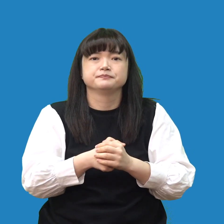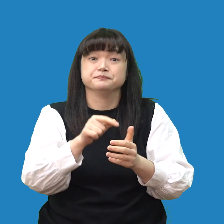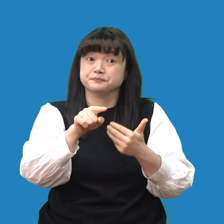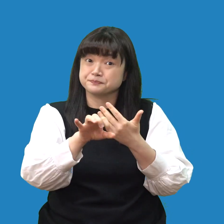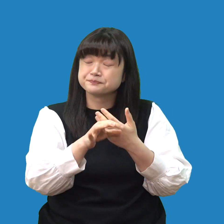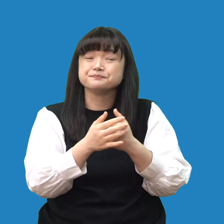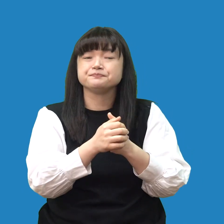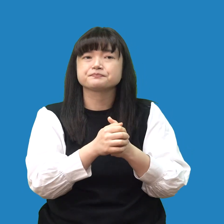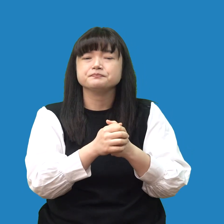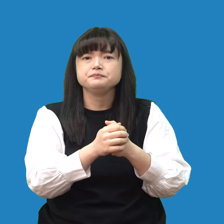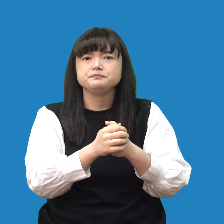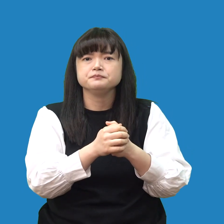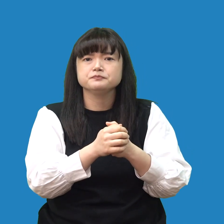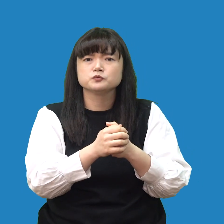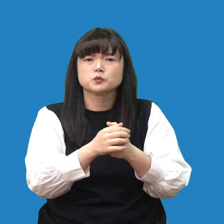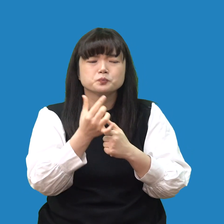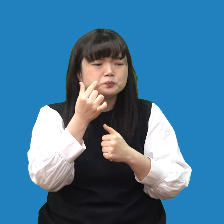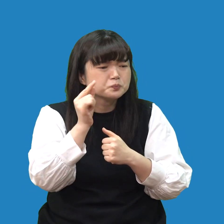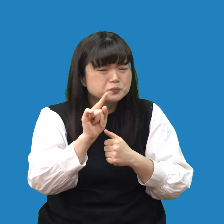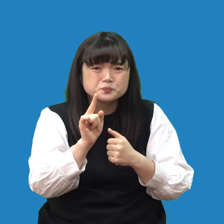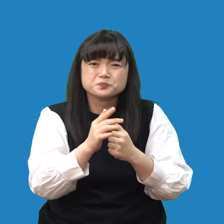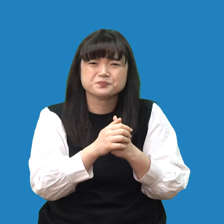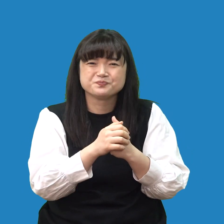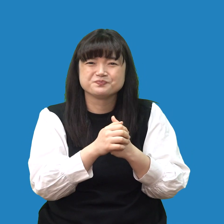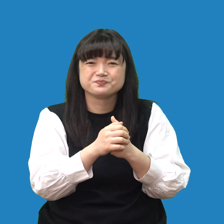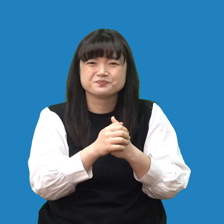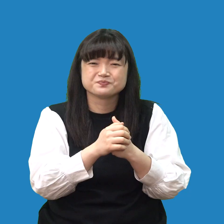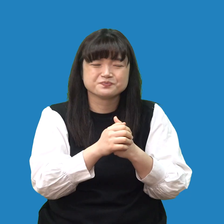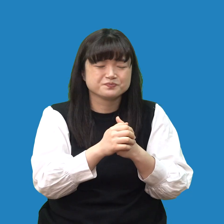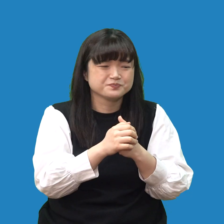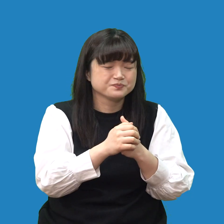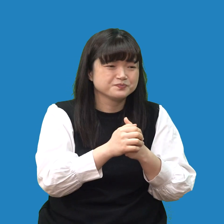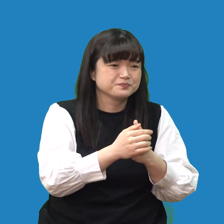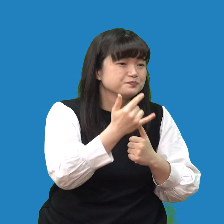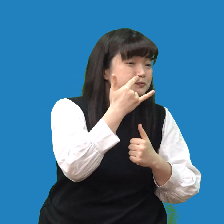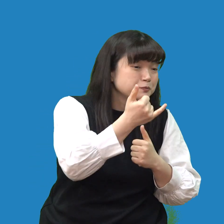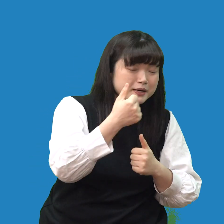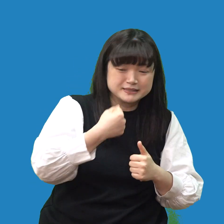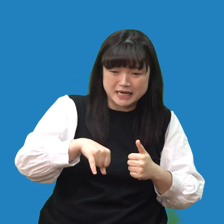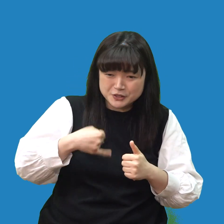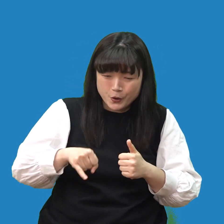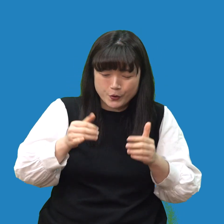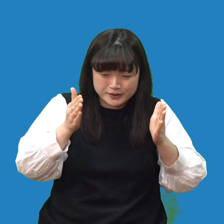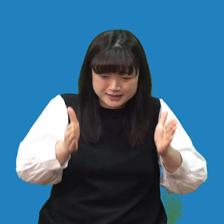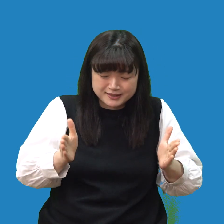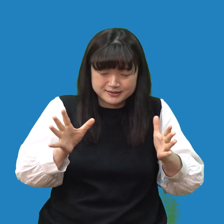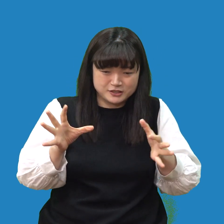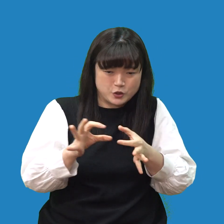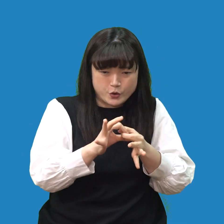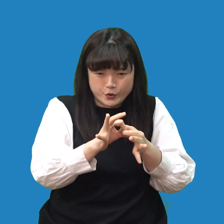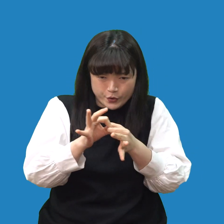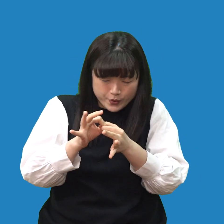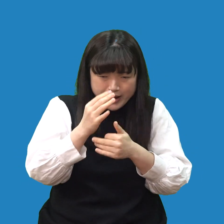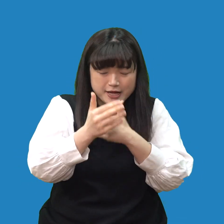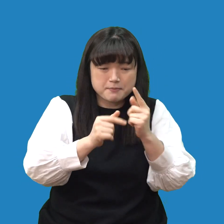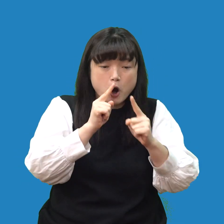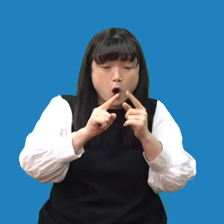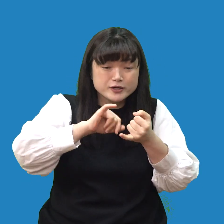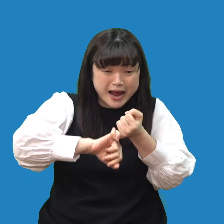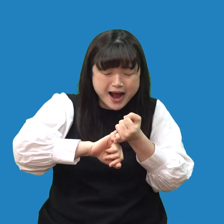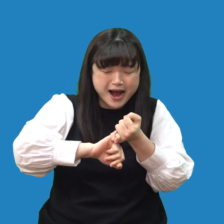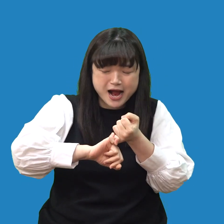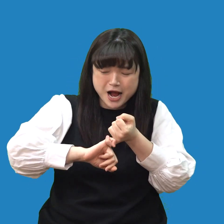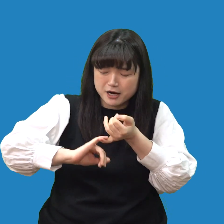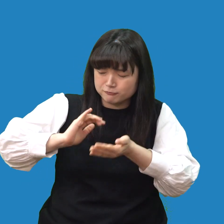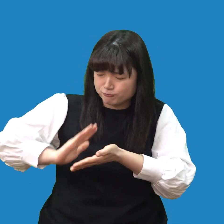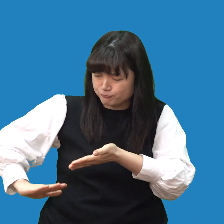그렇다면 어떻게 우리가 세대와 세대를 연결하여 그 하나님의 언약을 전수할